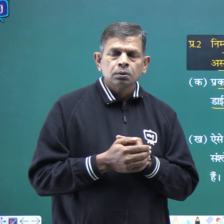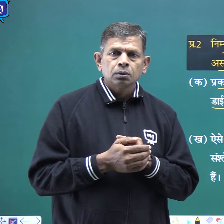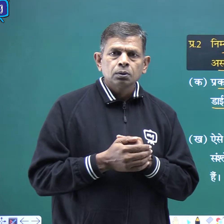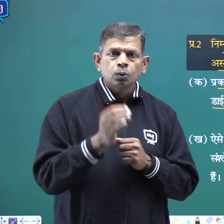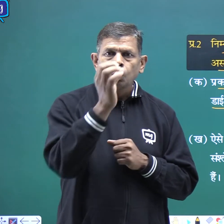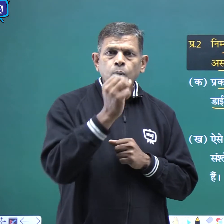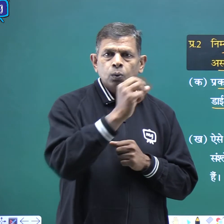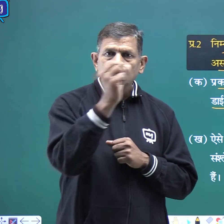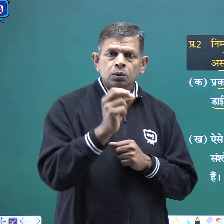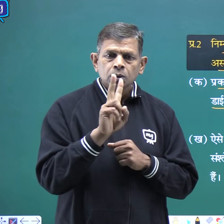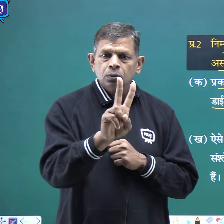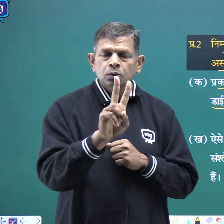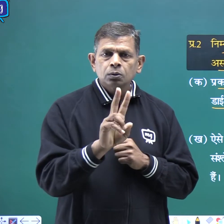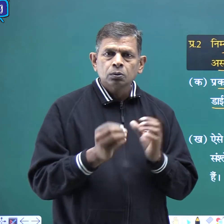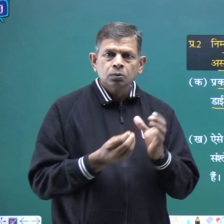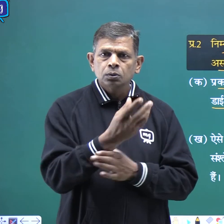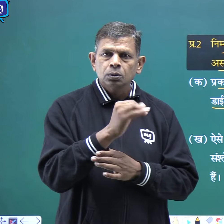ऑक्सीजन मुक्त होती है।